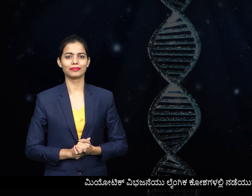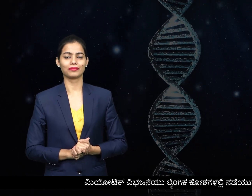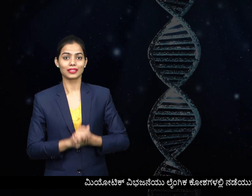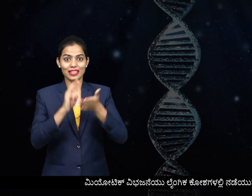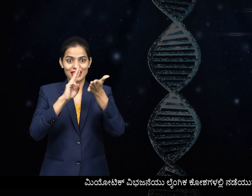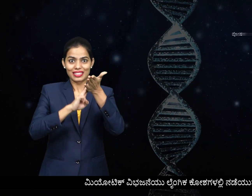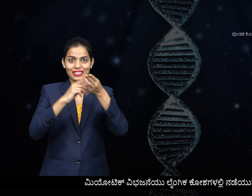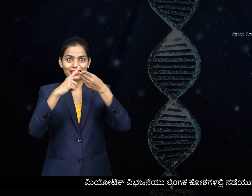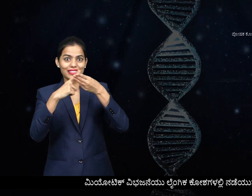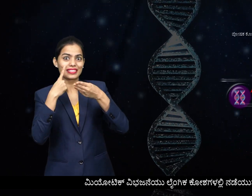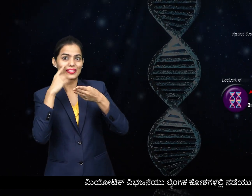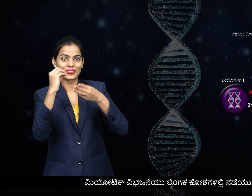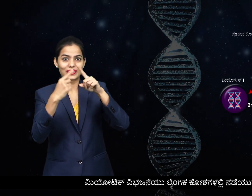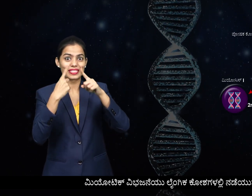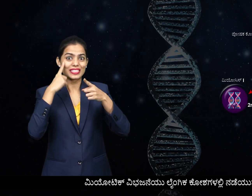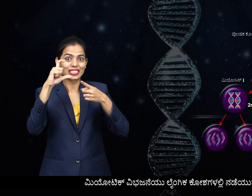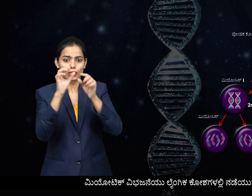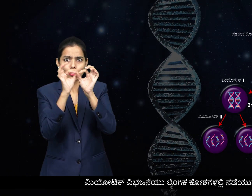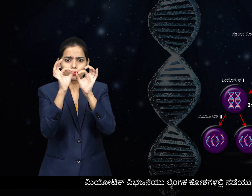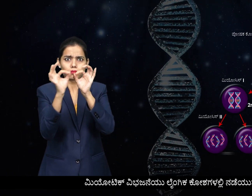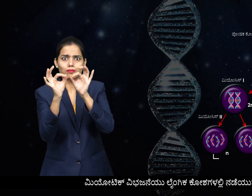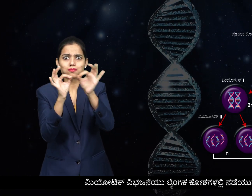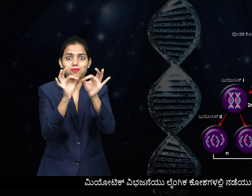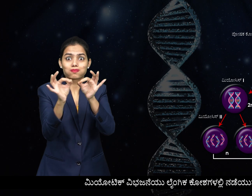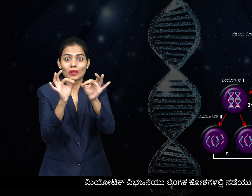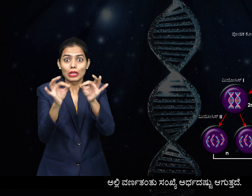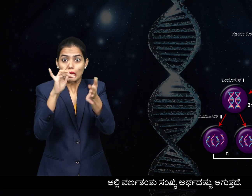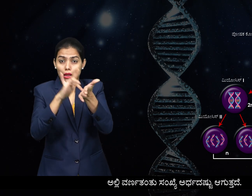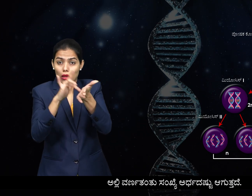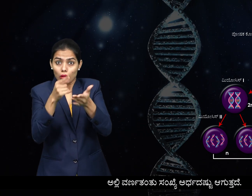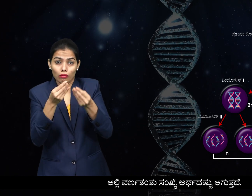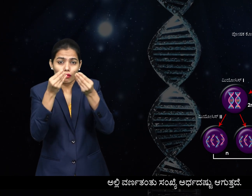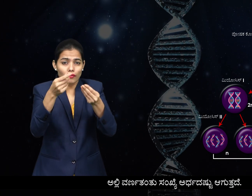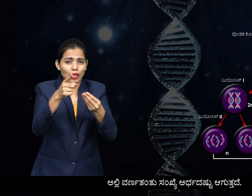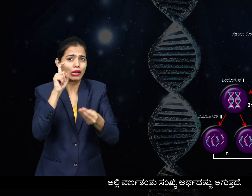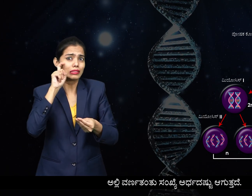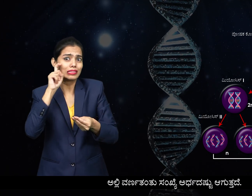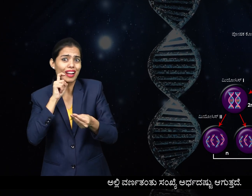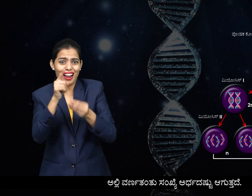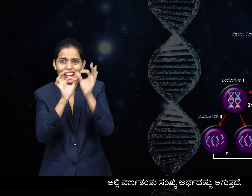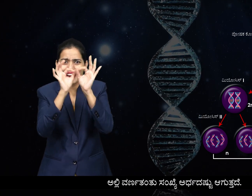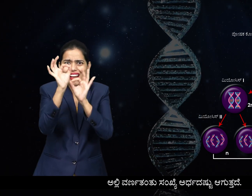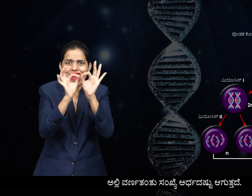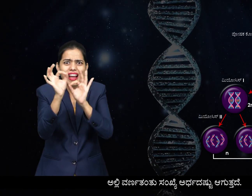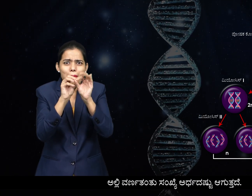ಮಿಯೋಟೆಕ್ ವಿಭಜನೆಯ ಲೈಂಗಿಕ ಕೋಶಗಳಲ್ಲಿ ನಡೆಯುತ್ತೆ. ಅಲ್ಲಿ ವರ್ಣತಂತು ಸಂಖ್ಯೆ ಅರ್ಧದಷ್ಟು ಆಗುತ್ತದೆ.